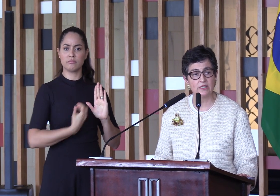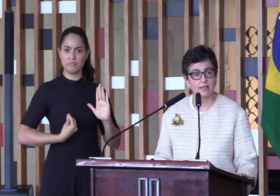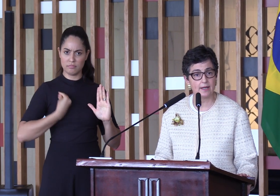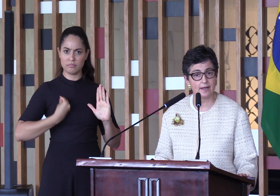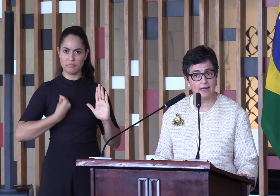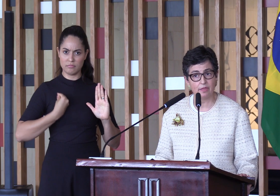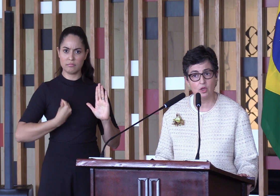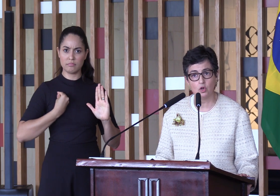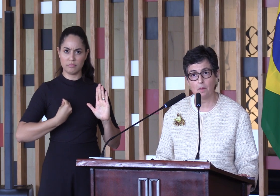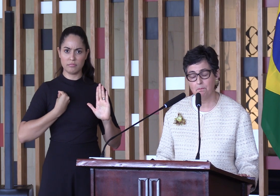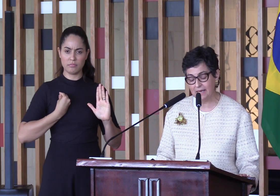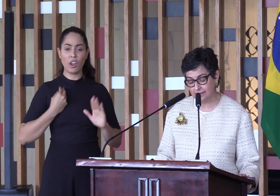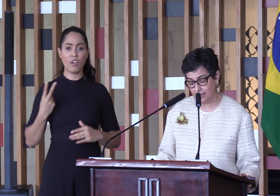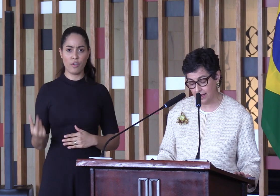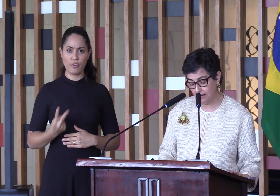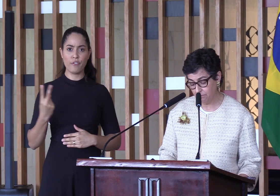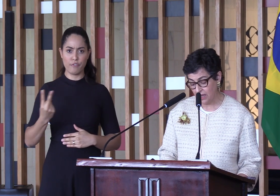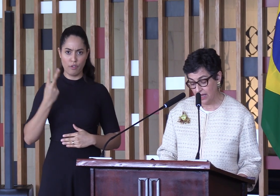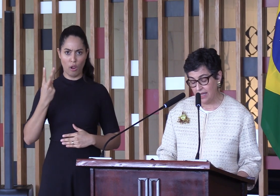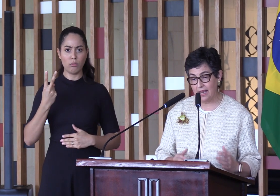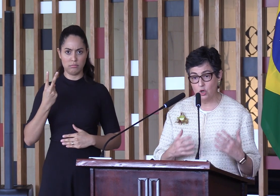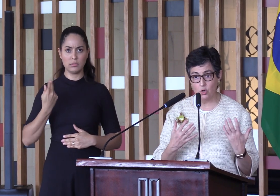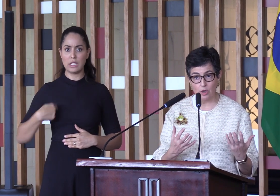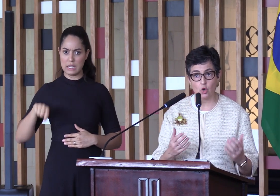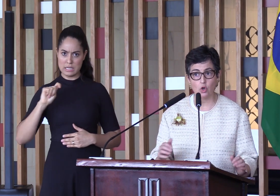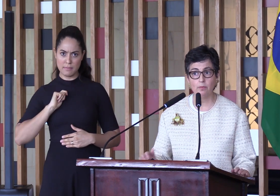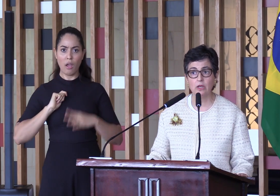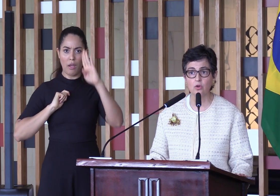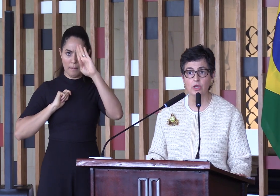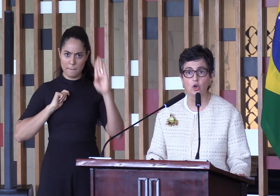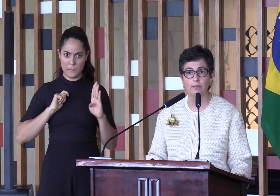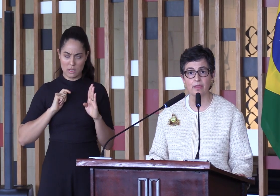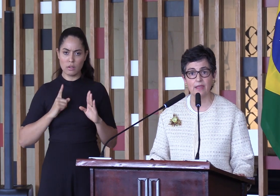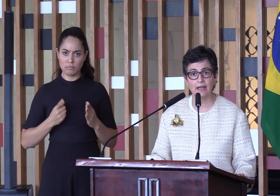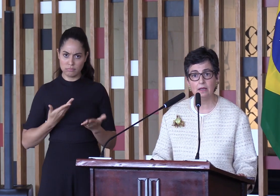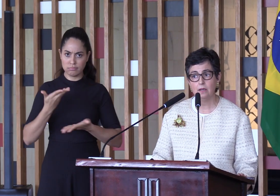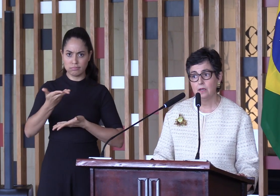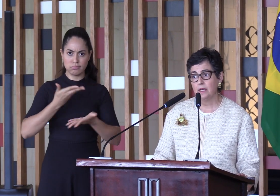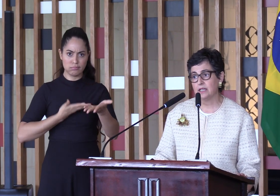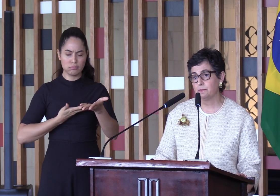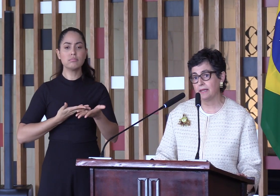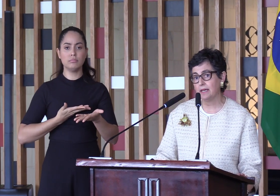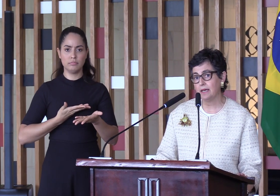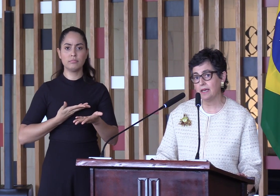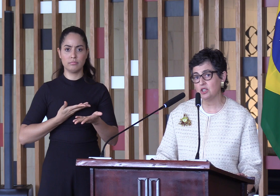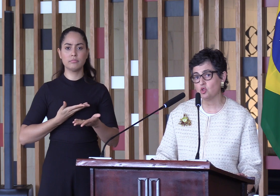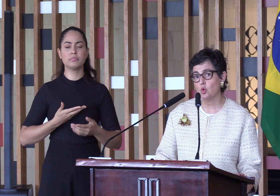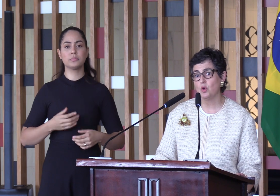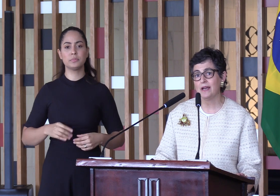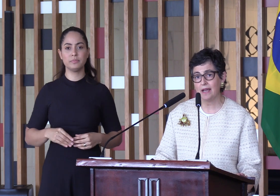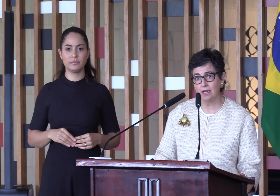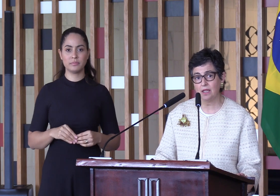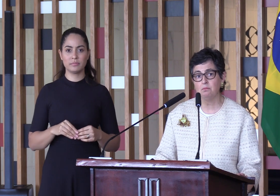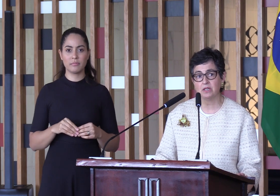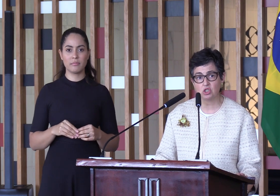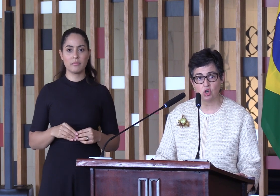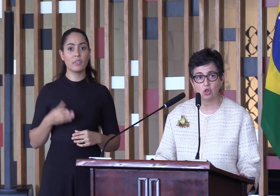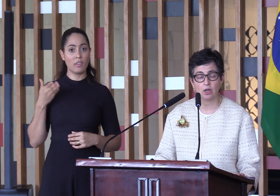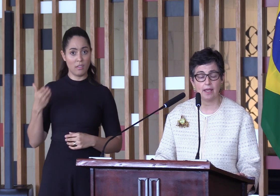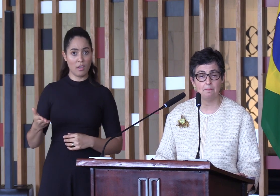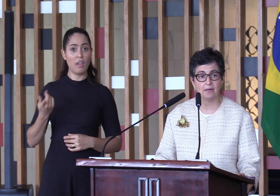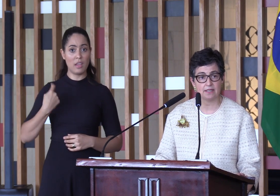valor a nossa relação bilateral. Em o econômico e comercial, a España é um grande